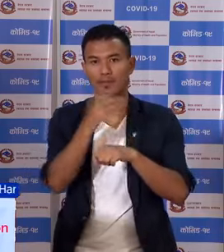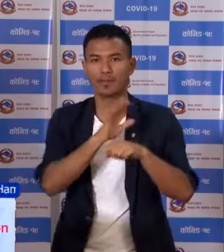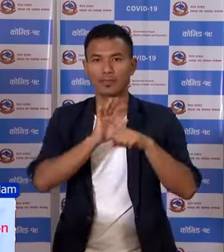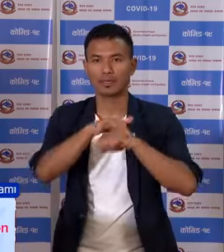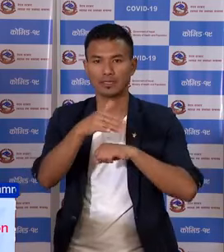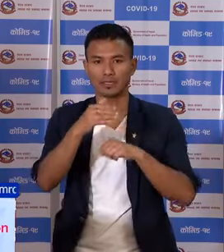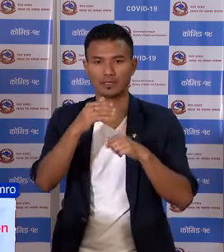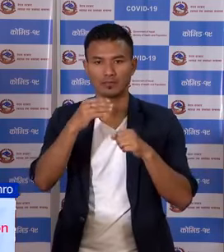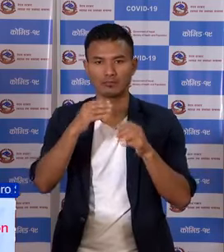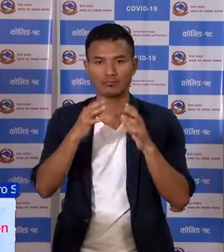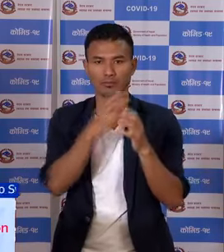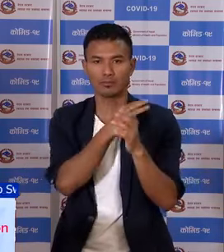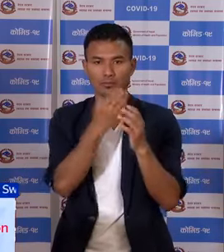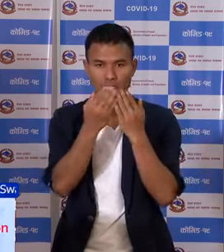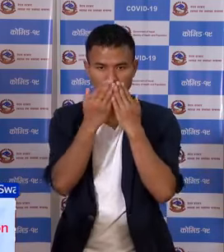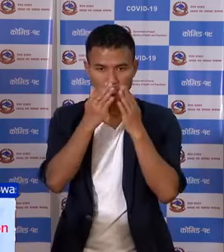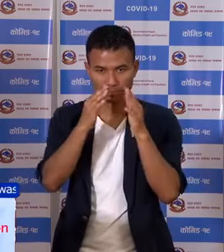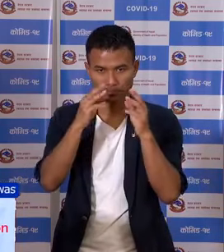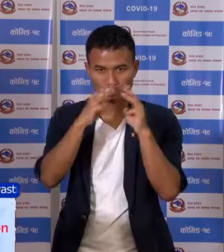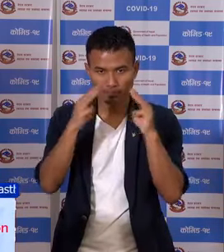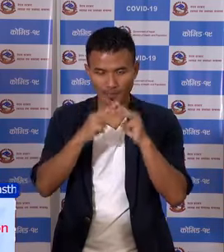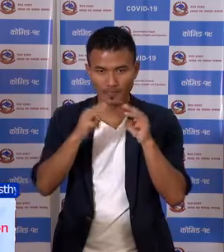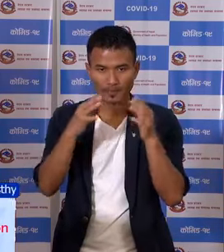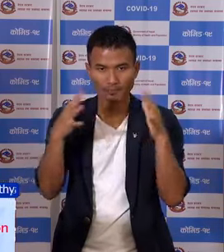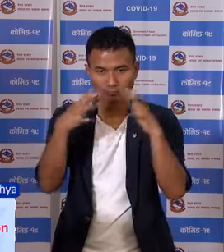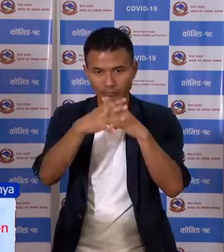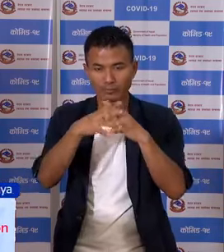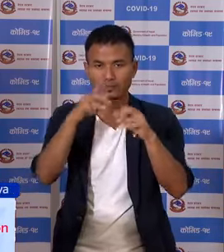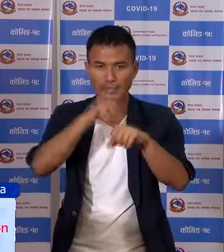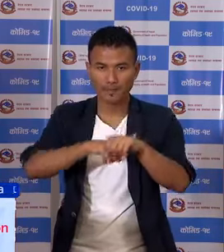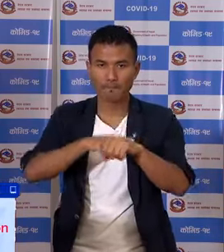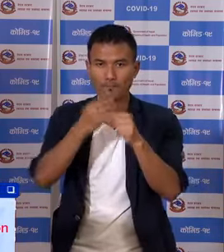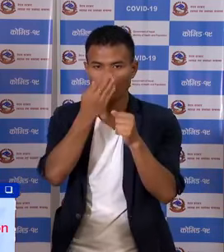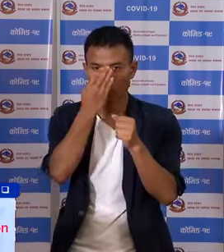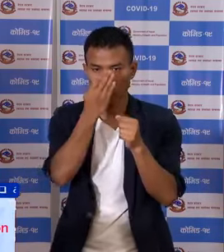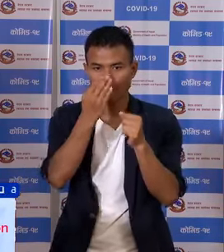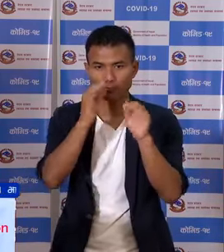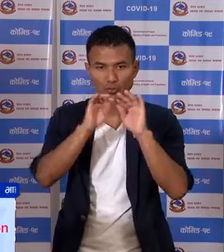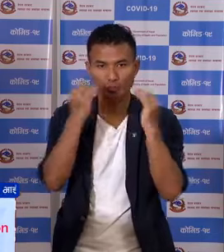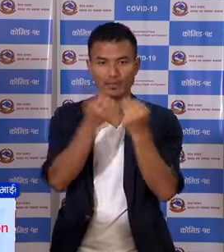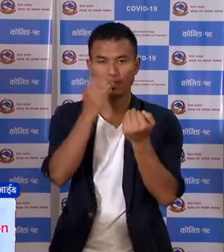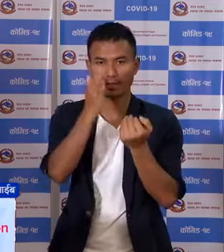बरी चाहिए भीरबार मस्चितमा चाहिए जमगठ हुने यो महिना मा मुश्लिम